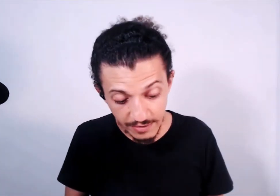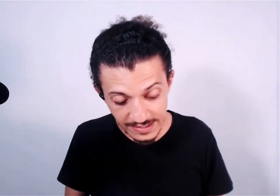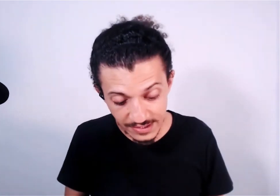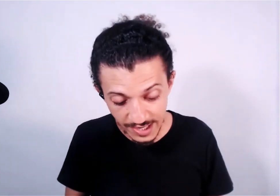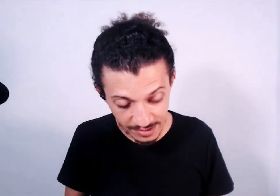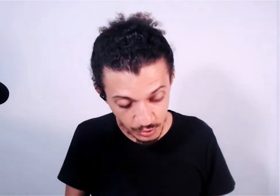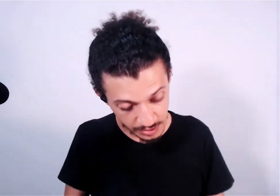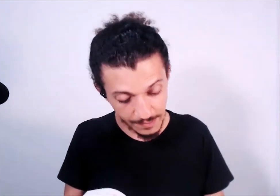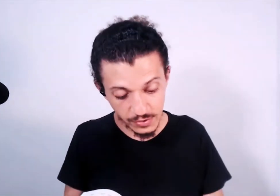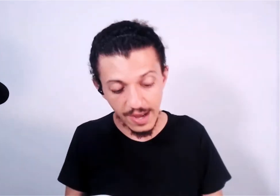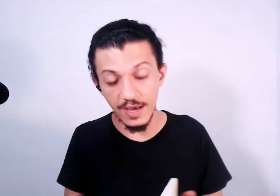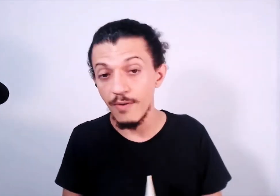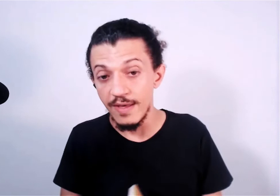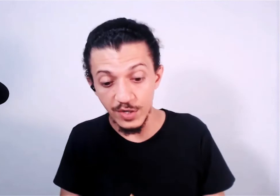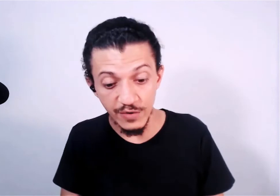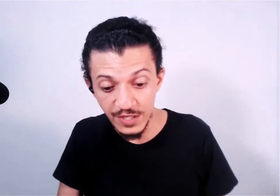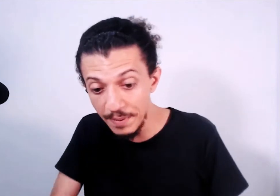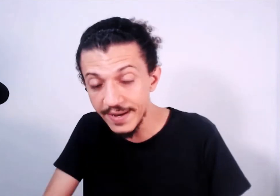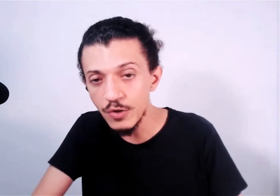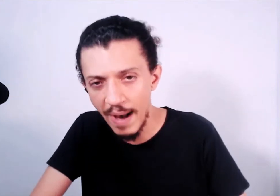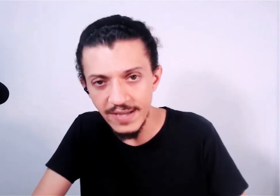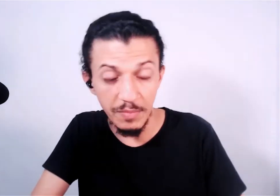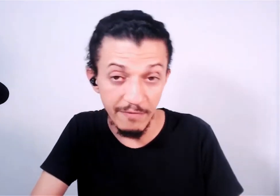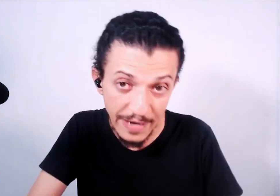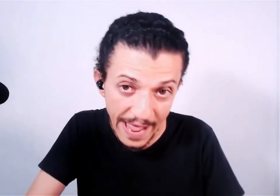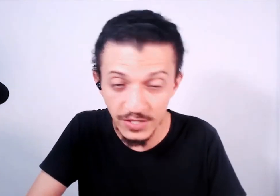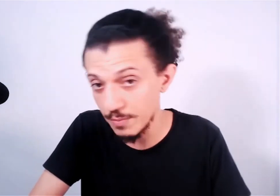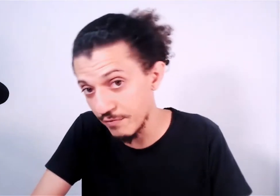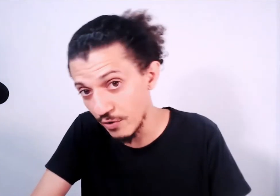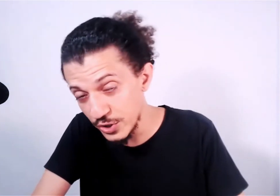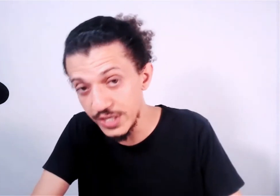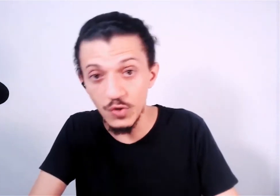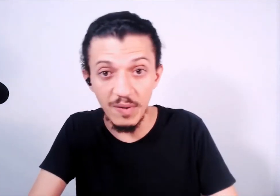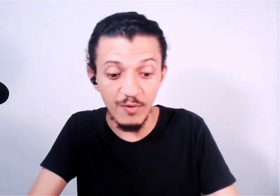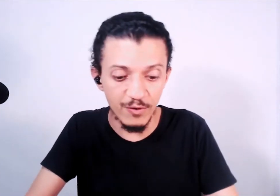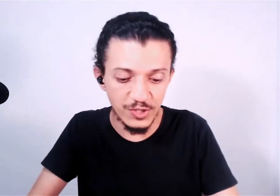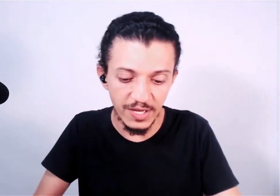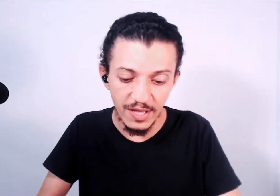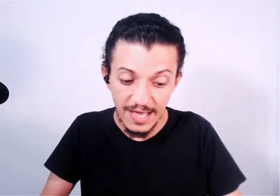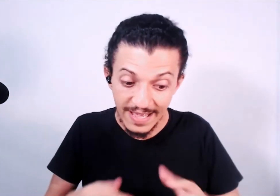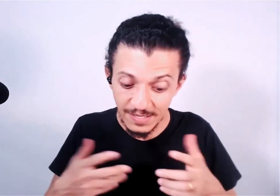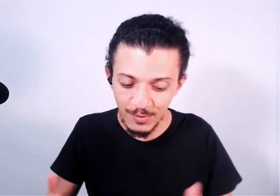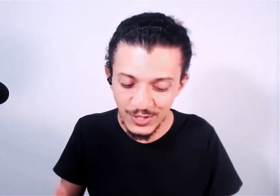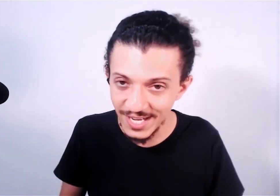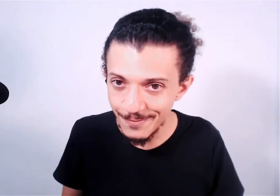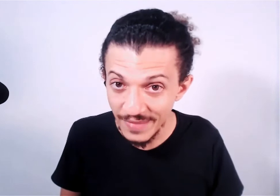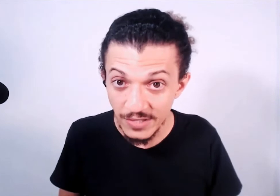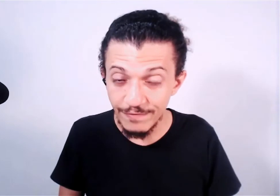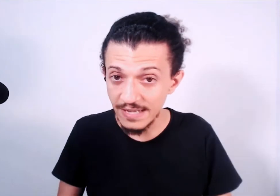essa direção, juntamente com a Raquel, eu já vou explicando mais sobre a fonética, sobre a fonologia, sobre a morfologia, e assim por diante. Isso faz com